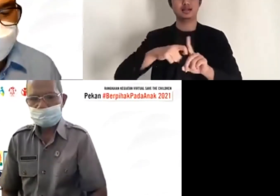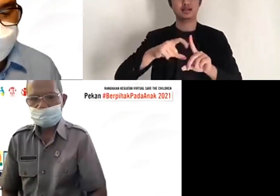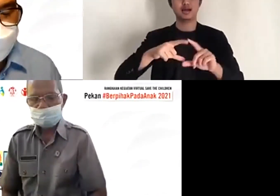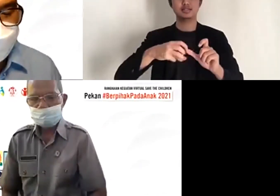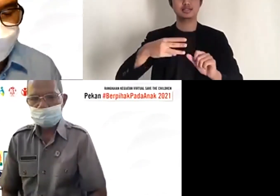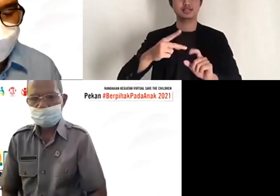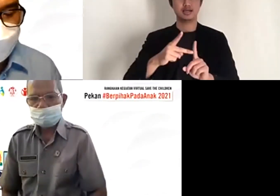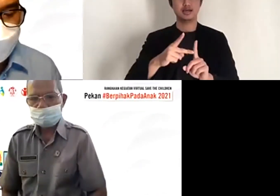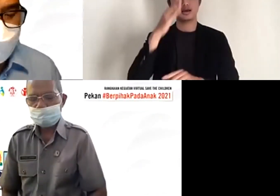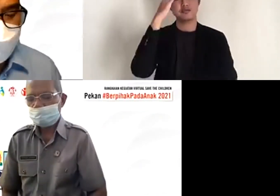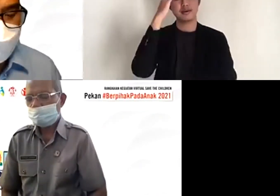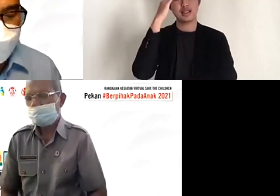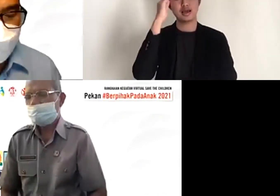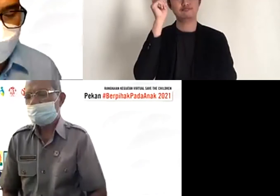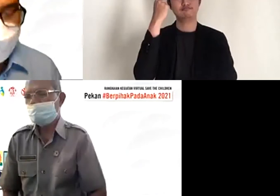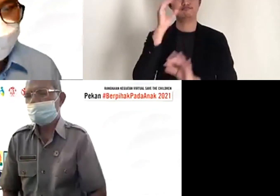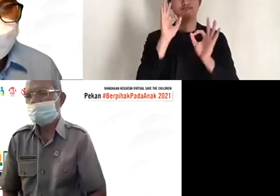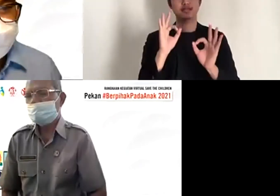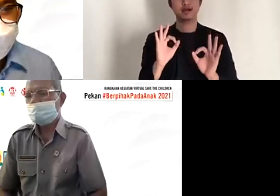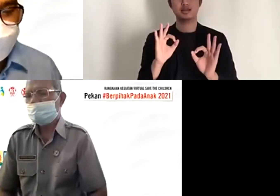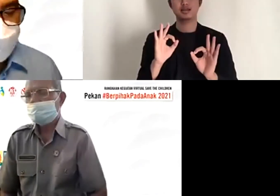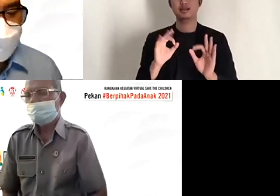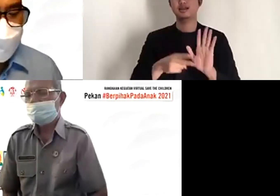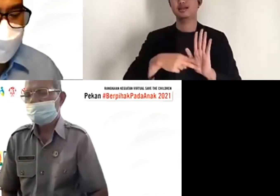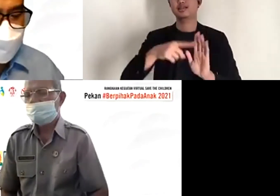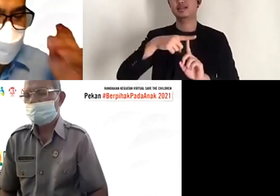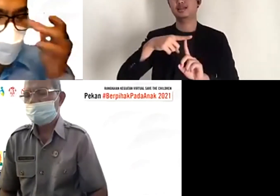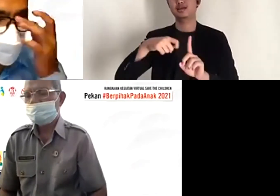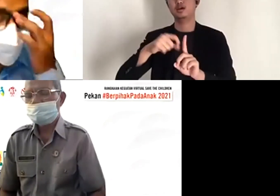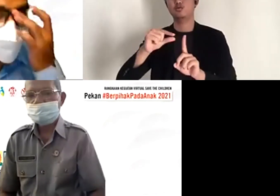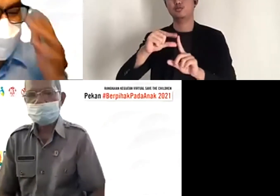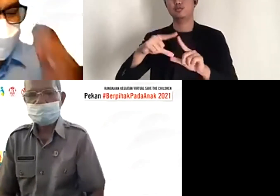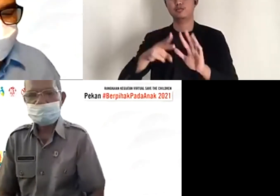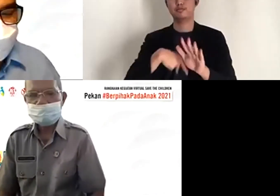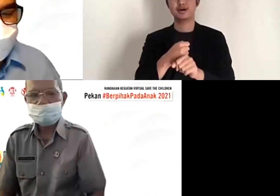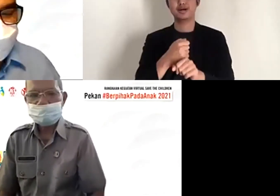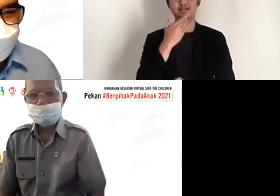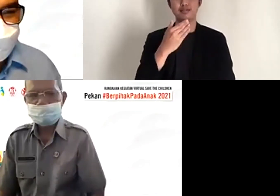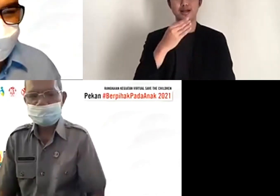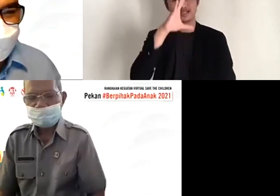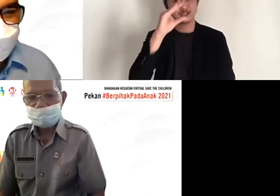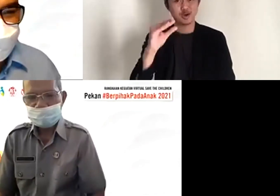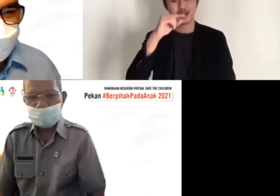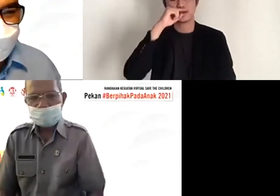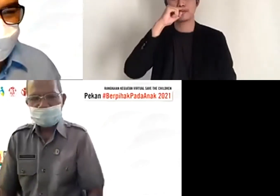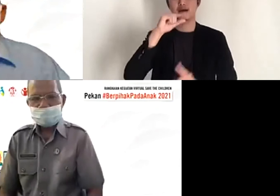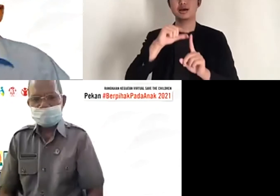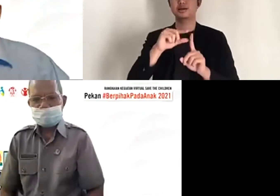Kupang, Provinsi Nusa Tenggara Timur. Selamat siang, selamat sore Pak Peter. Di sana